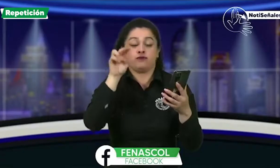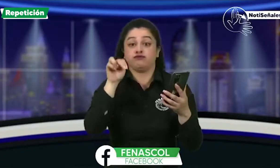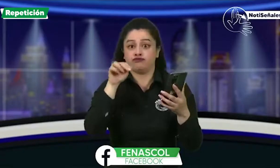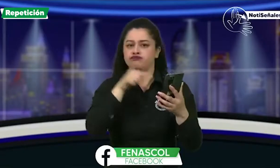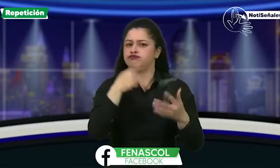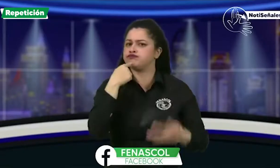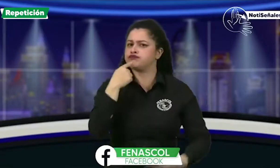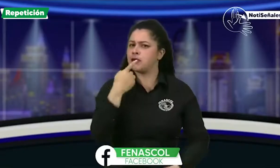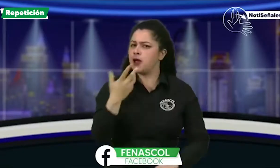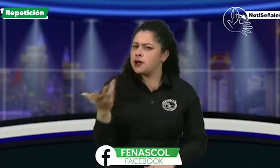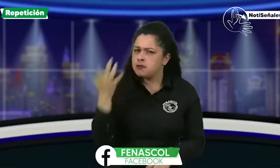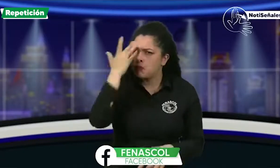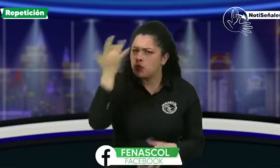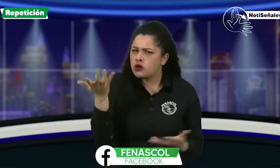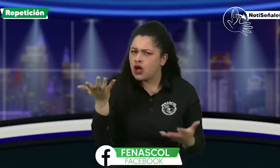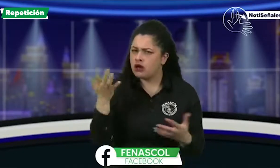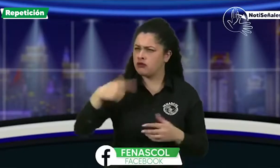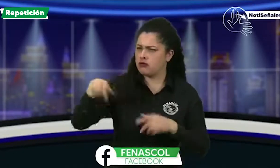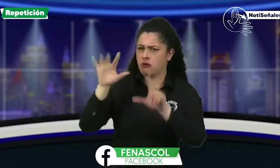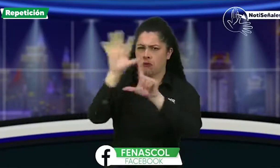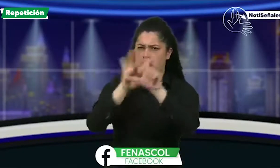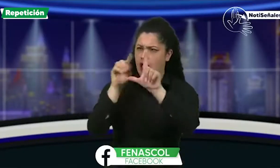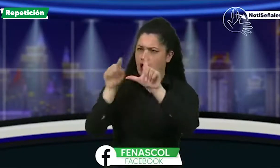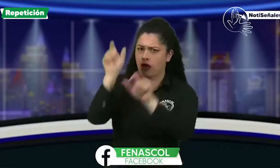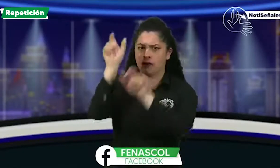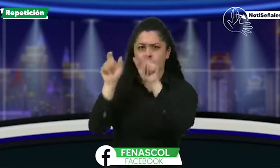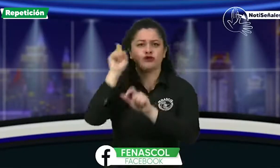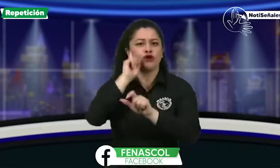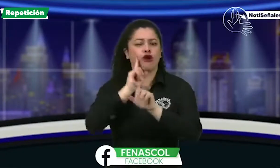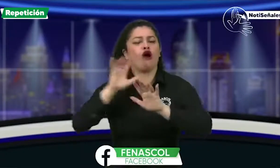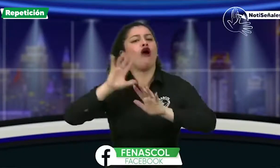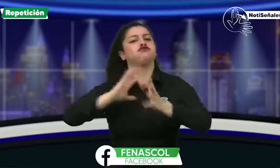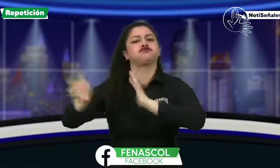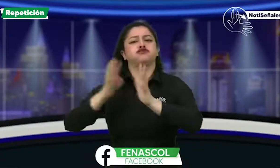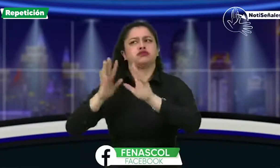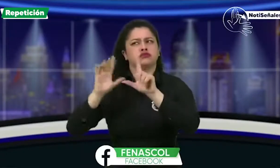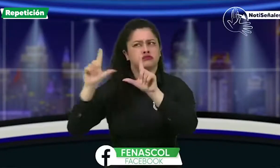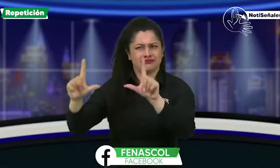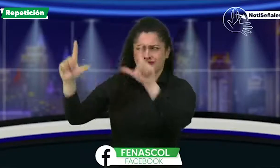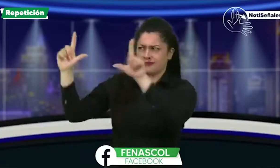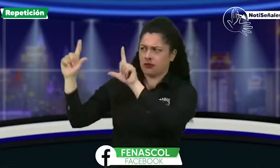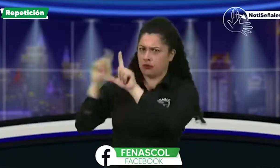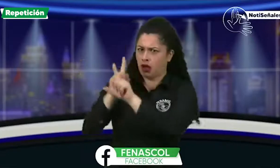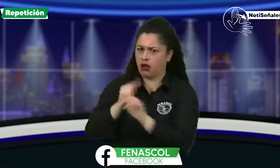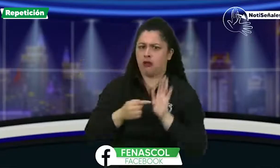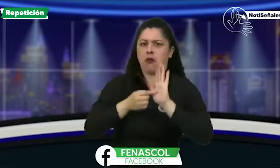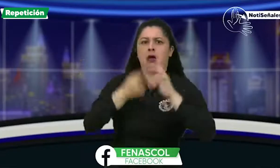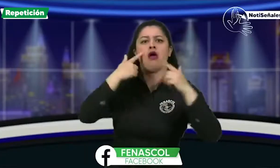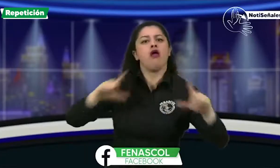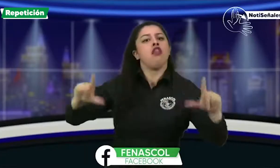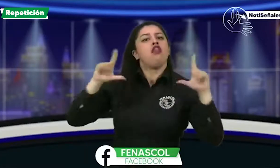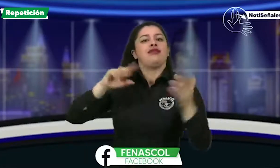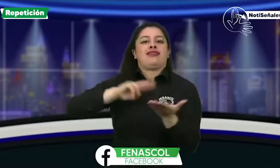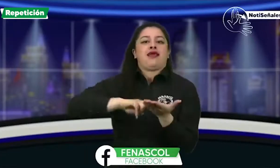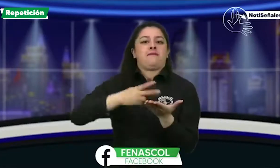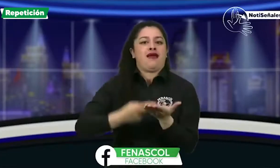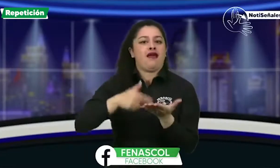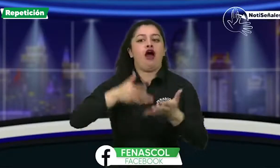Estefanía Blandón y ella menciona y nos dice por qué en los videos donde aparecen las personas sordas,